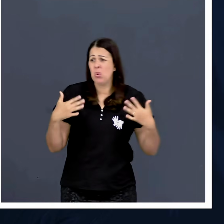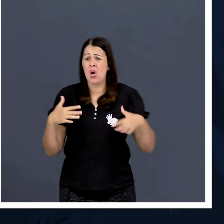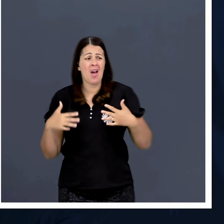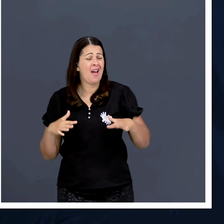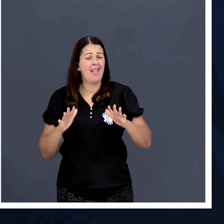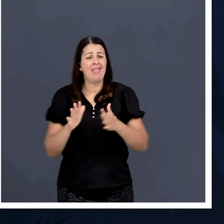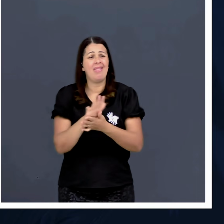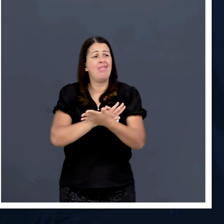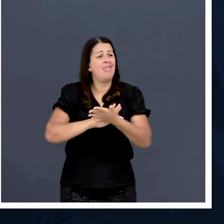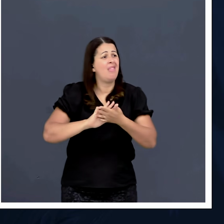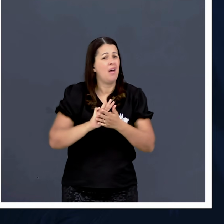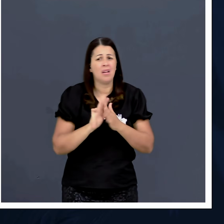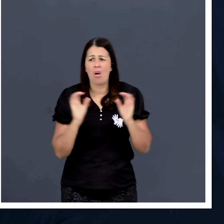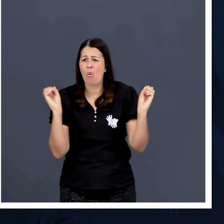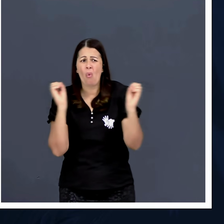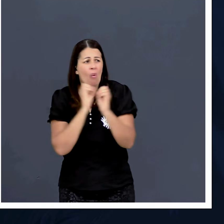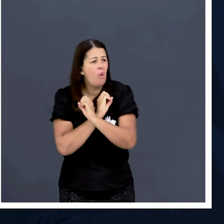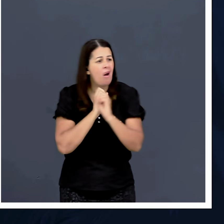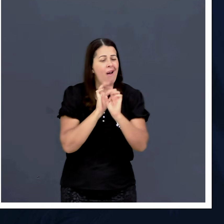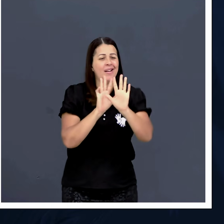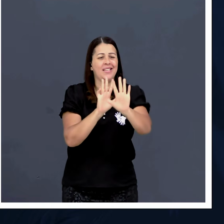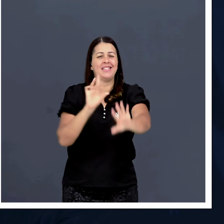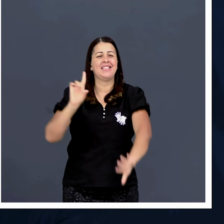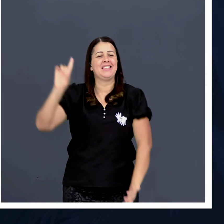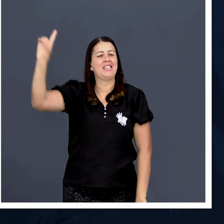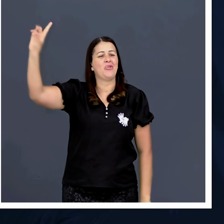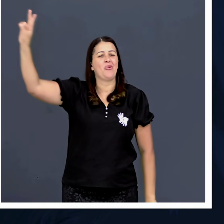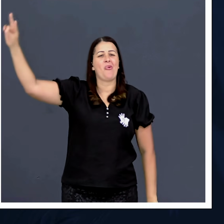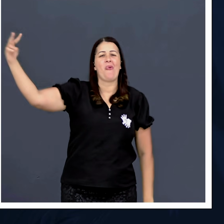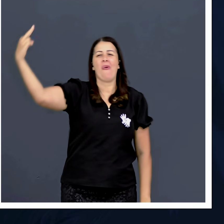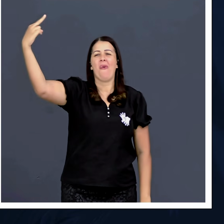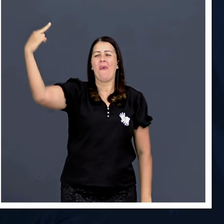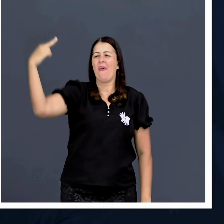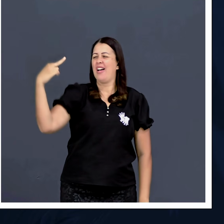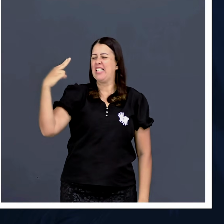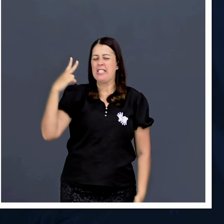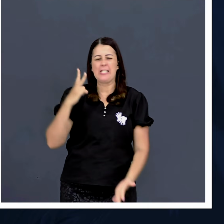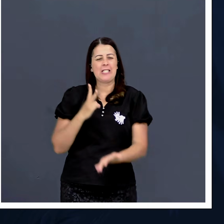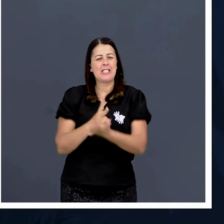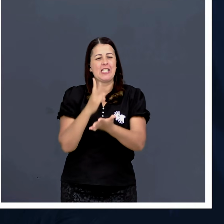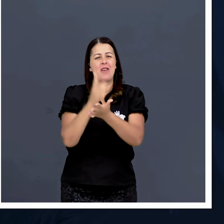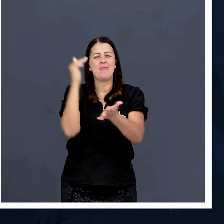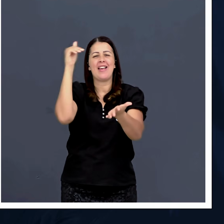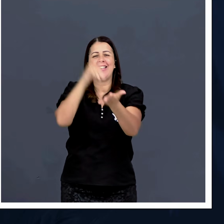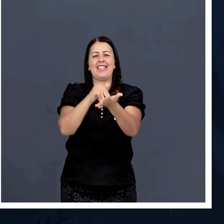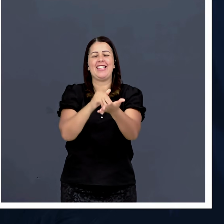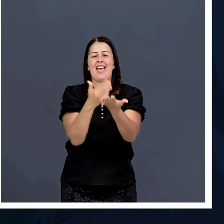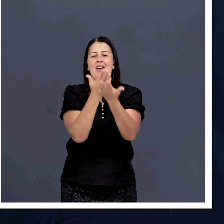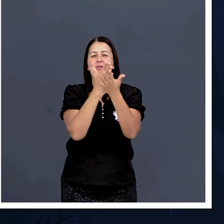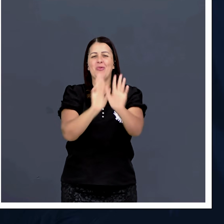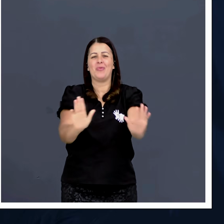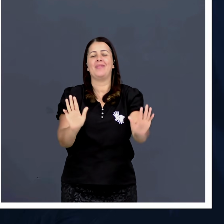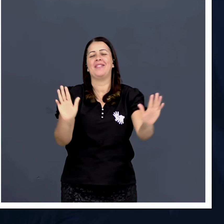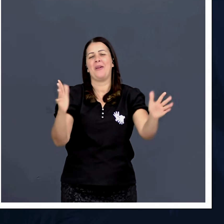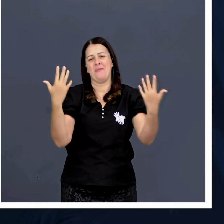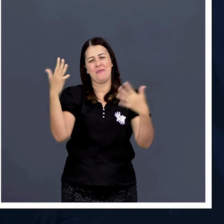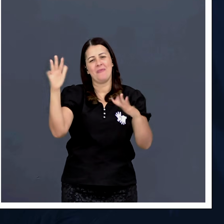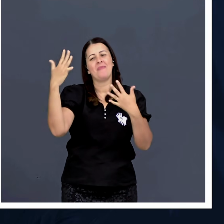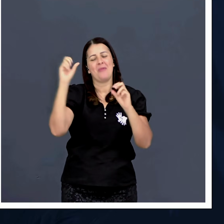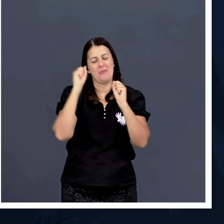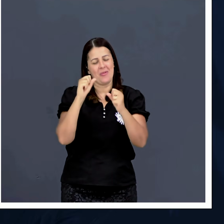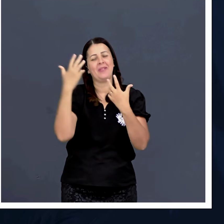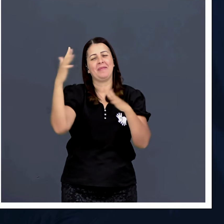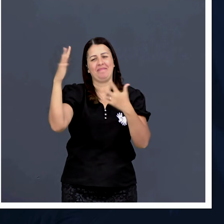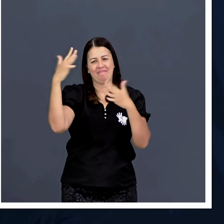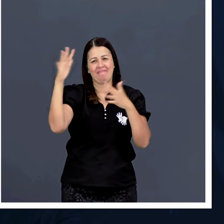causa. Ele está com você até a consumação dos séculos. Pode aplaudir o Senhor, porque